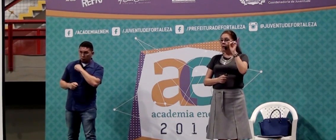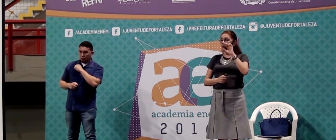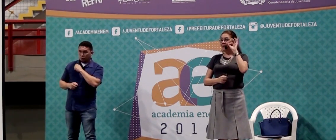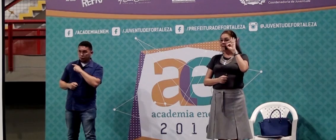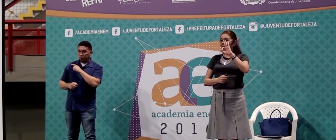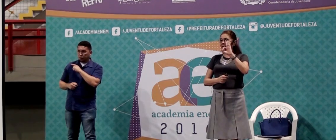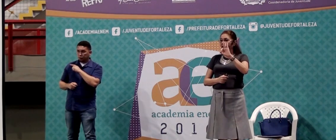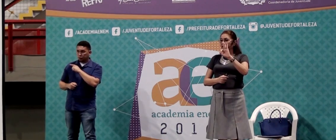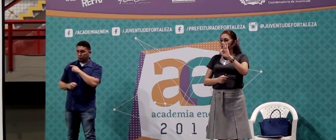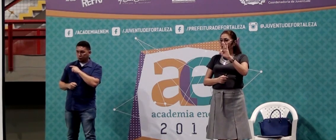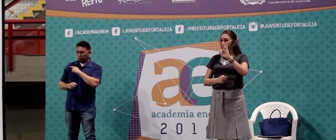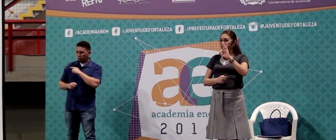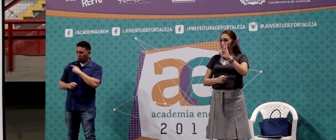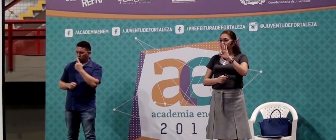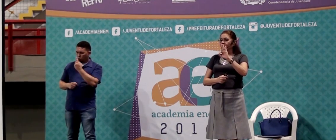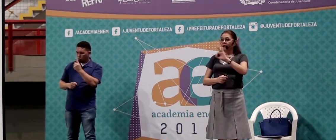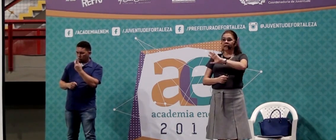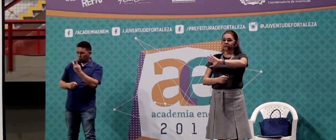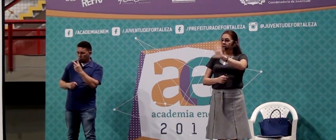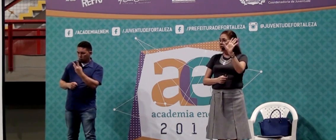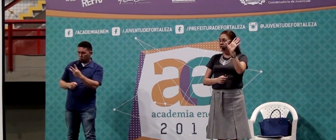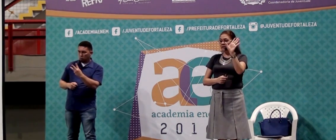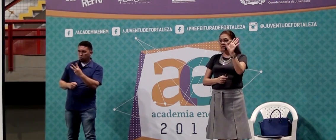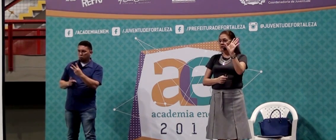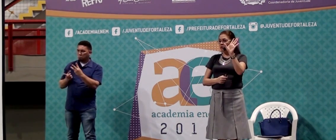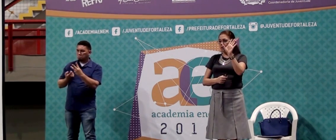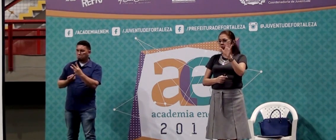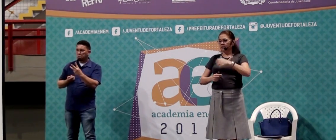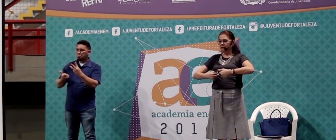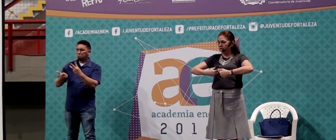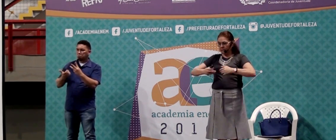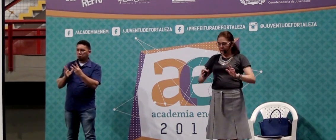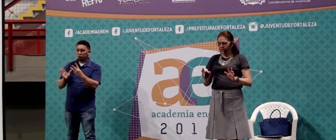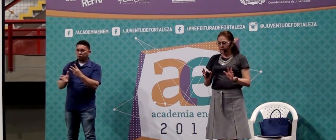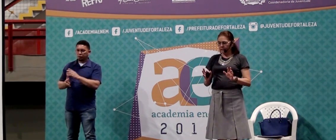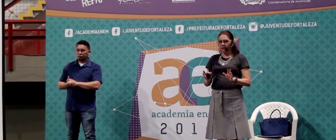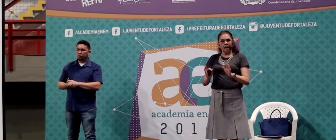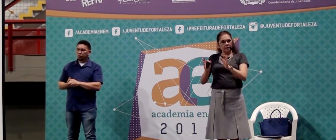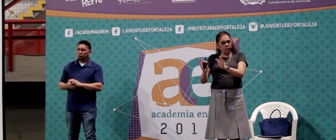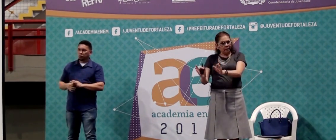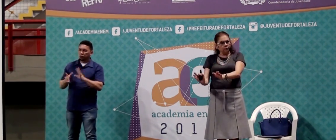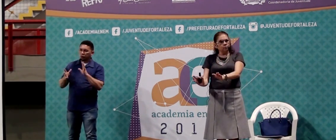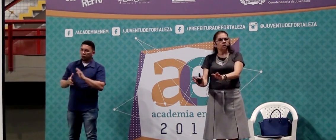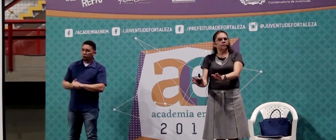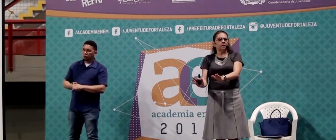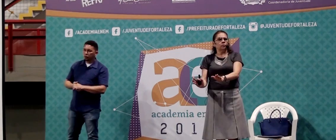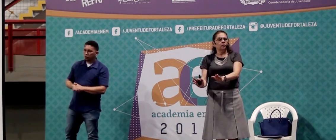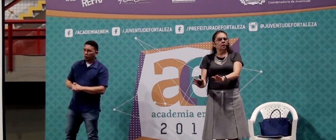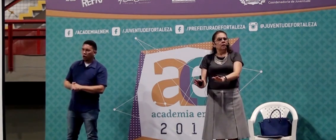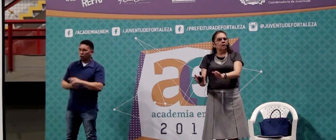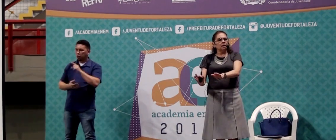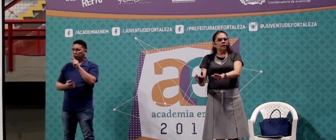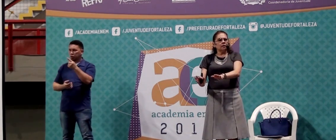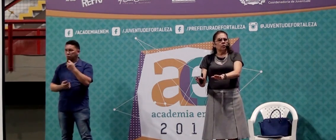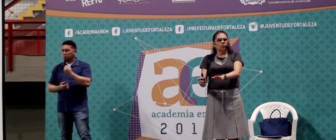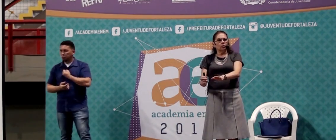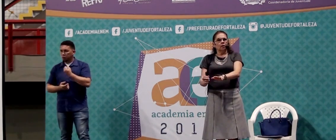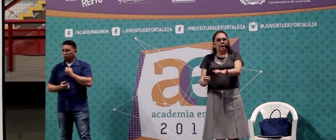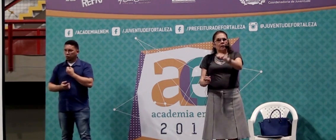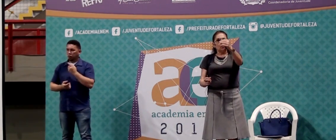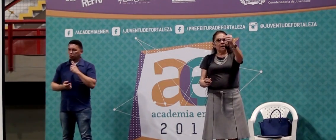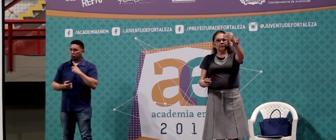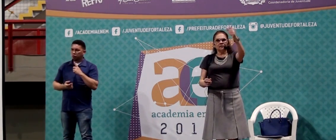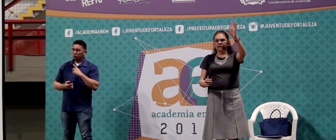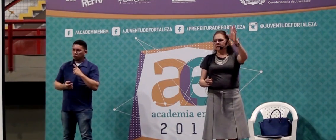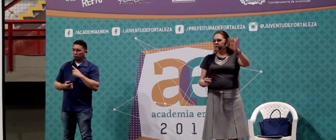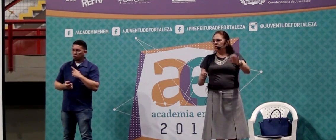Quem errou até 3 vezes, eles fazem vista grossa, eles permitem. Aí o aluno tira 1000. Quem errou